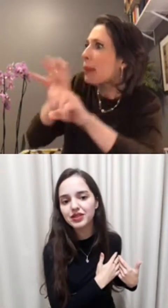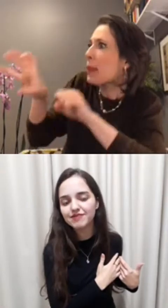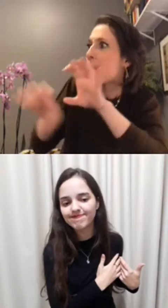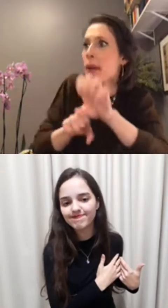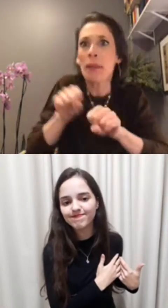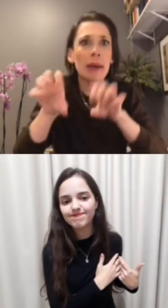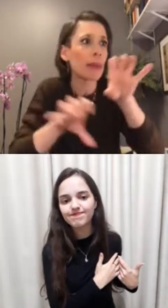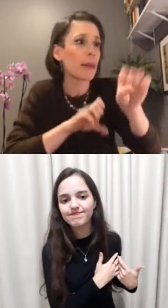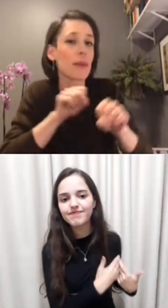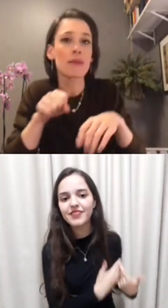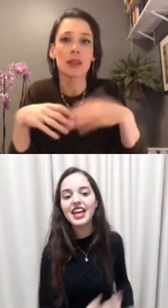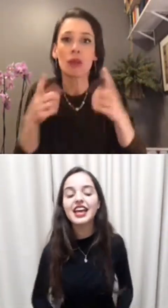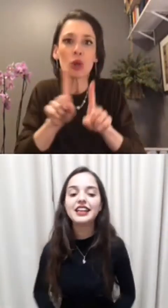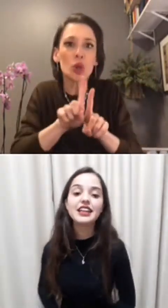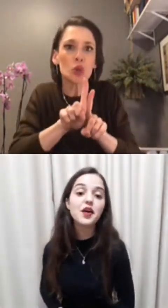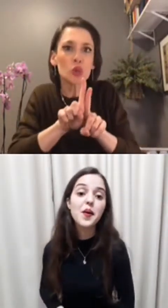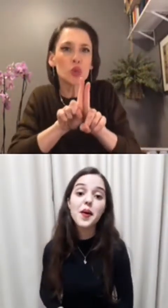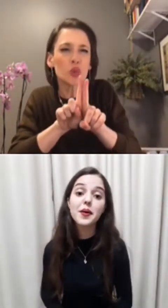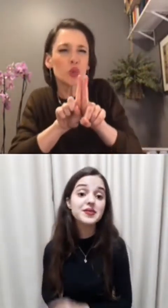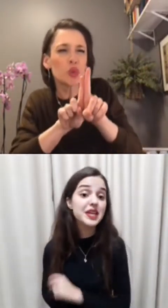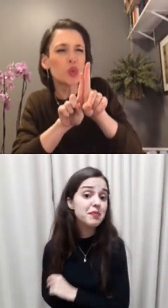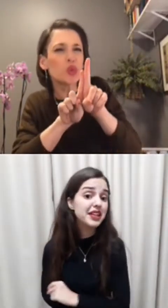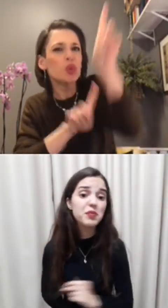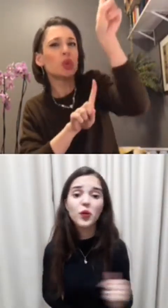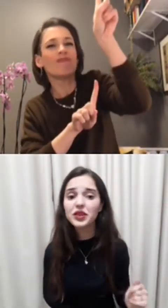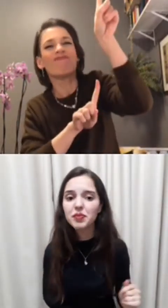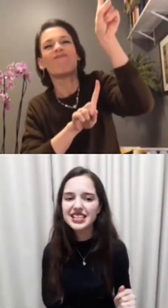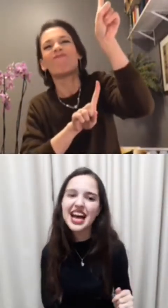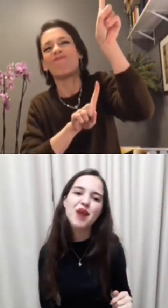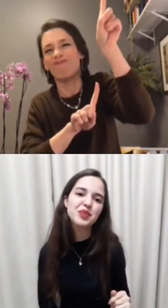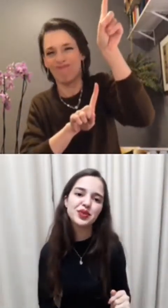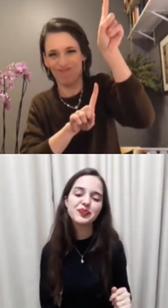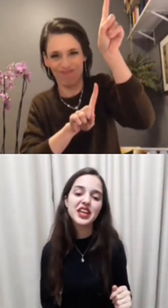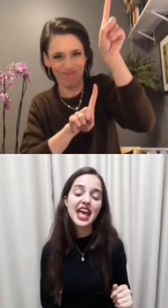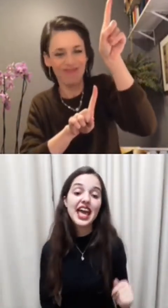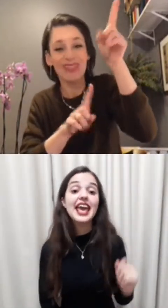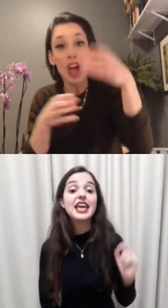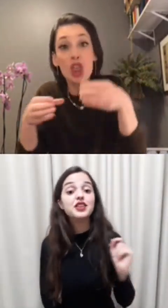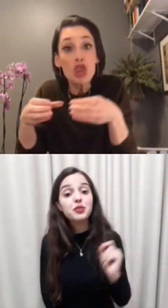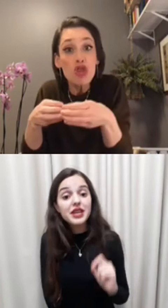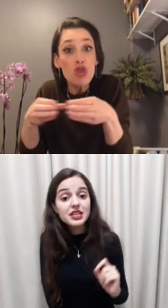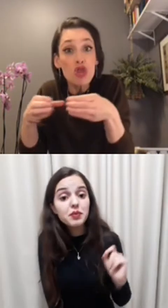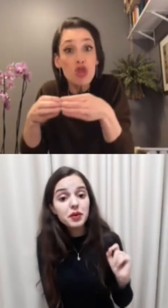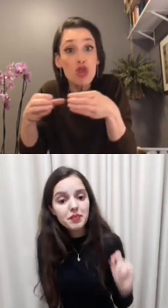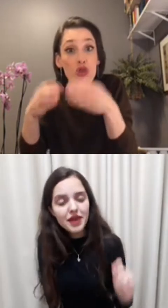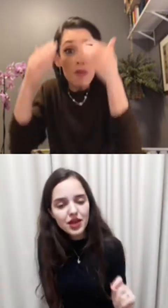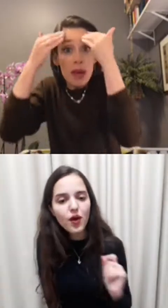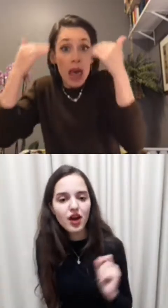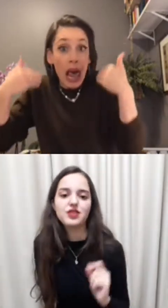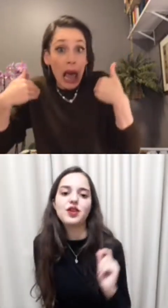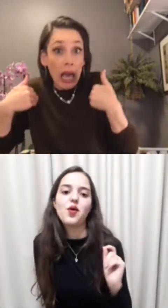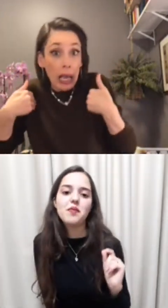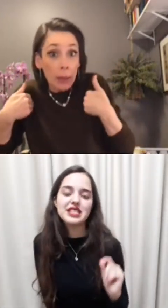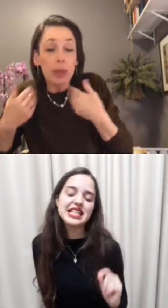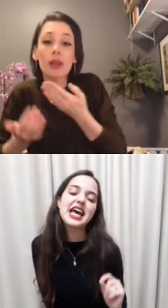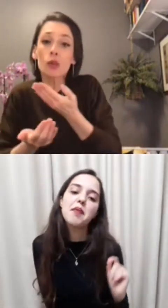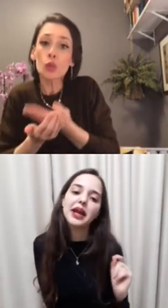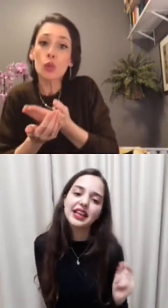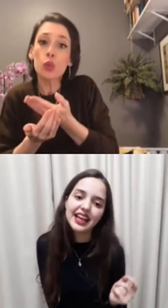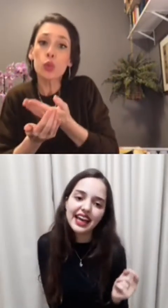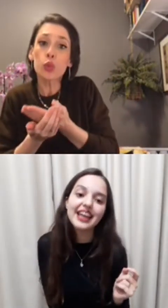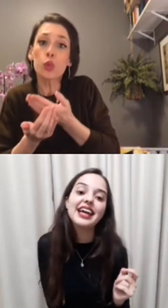comigo. Então eu consegui aprender muito mais rápido. E no mesmo primeiro ano que eu comecei